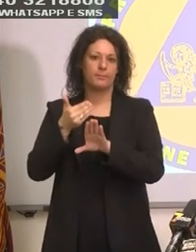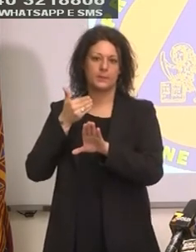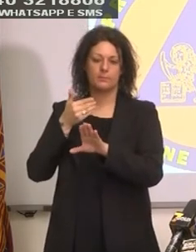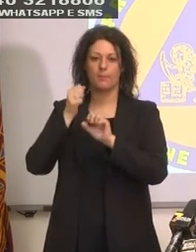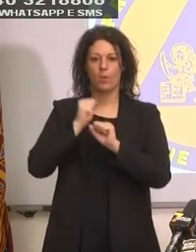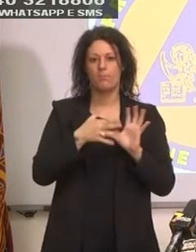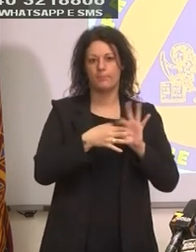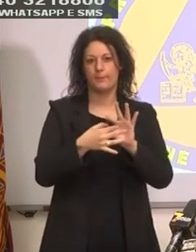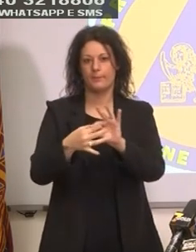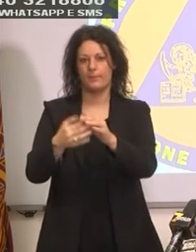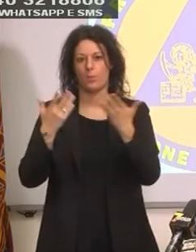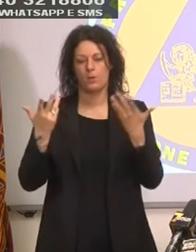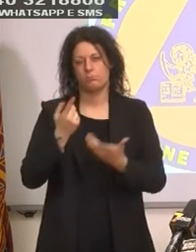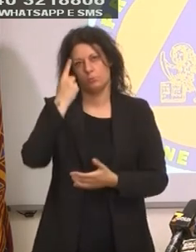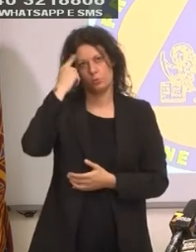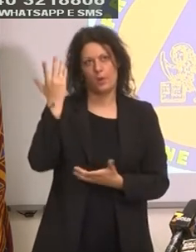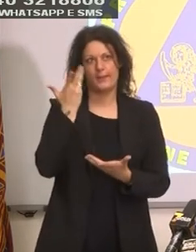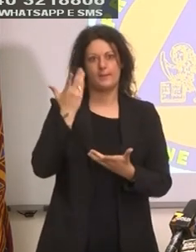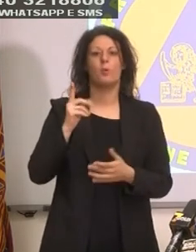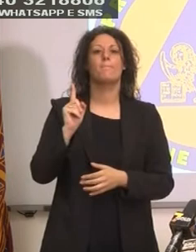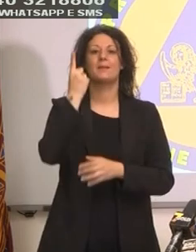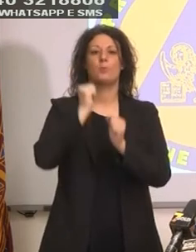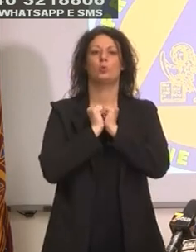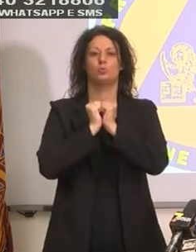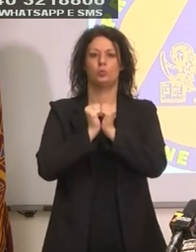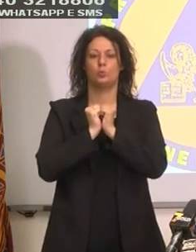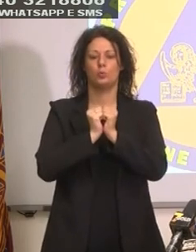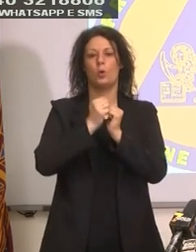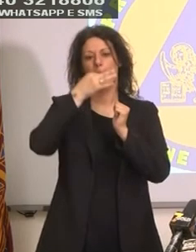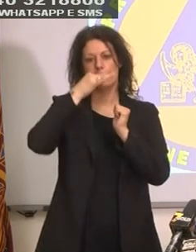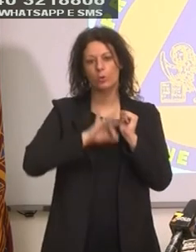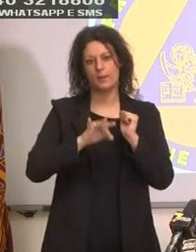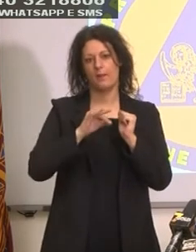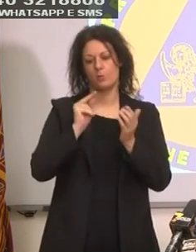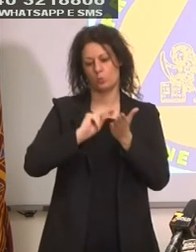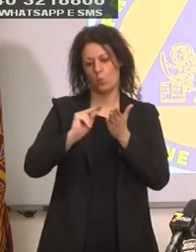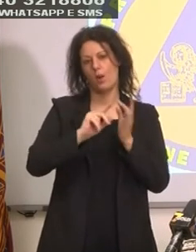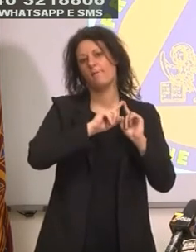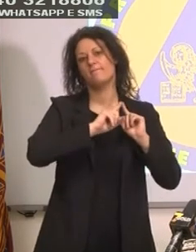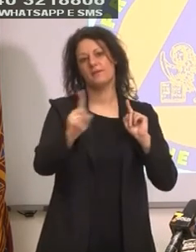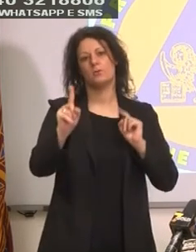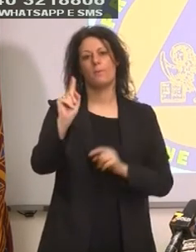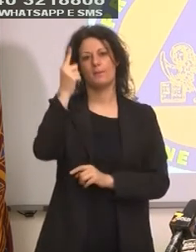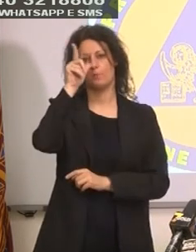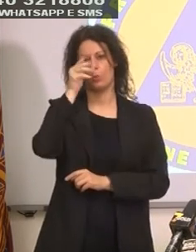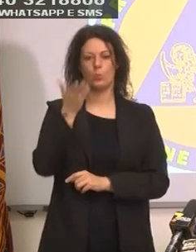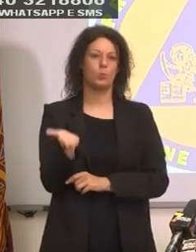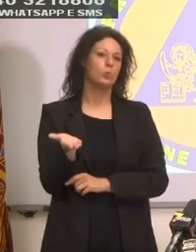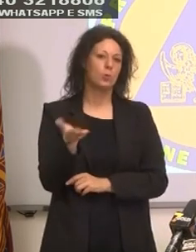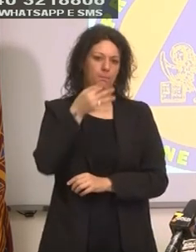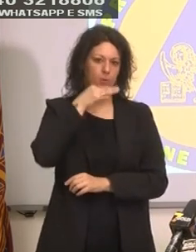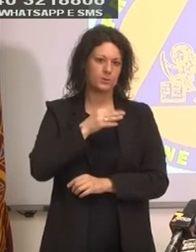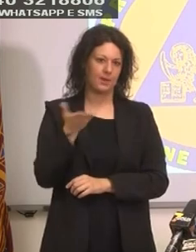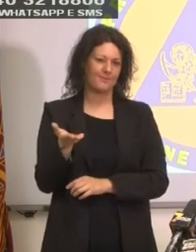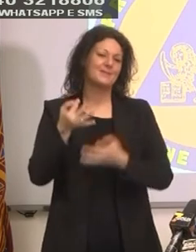so, magari dire dal primo di giugno si fa un mese fino al primo di luglio, si fa un mese e mezzo, le famiglie sarebbero state solo che felici.